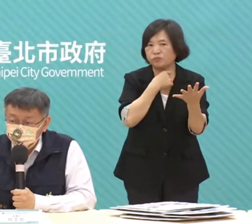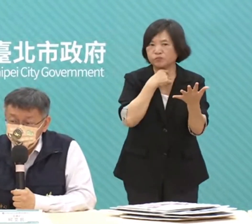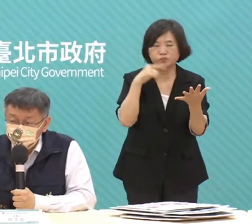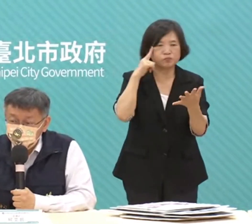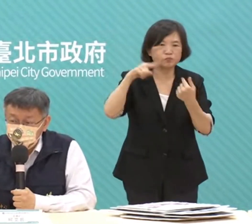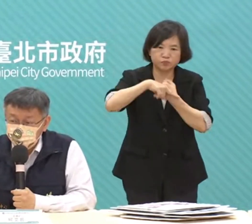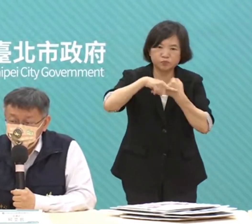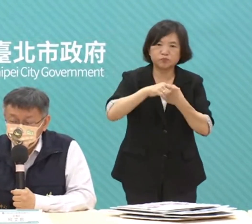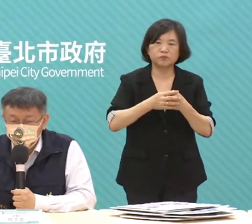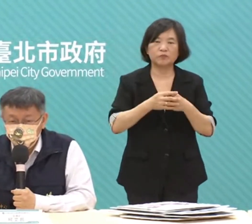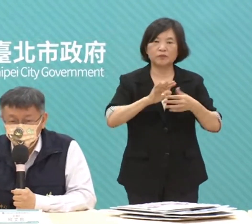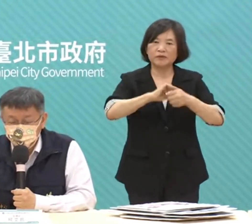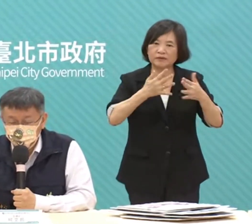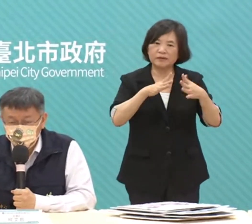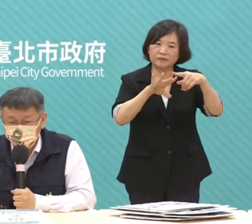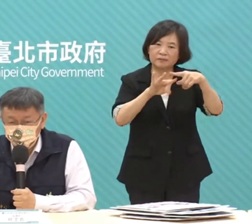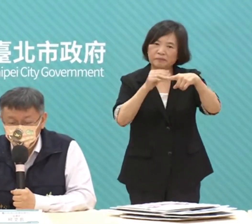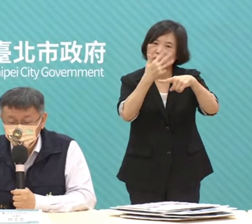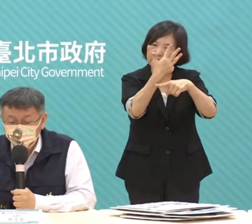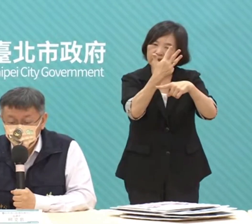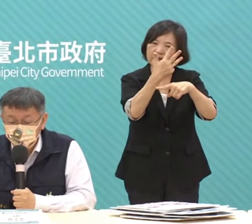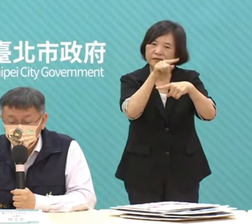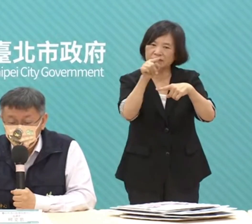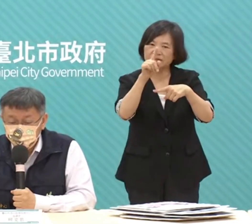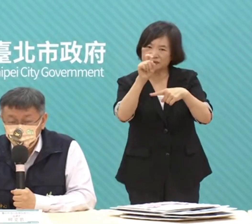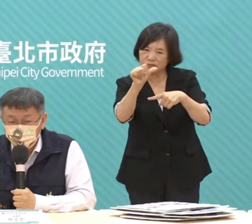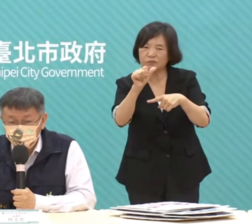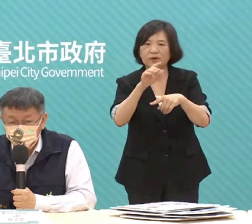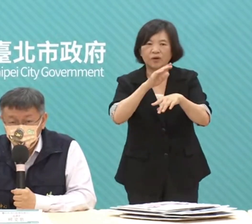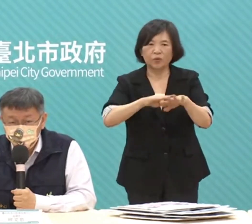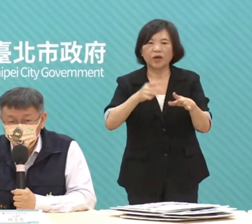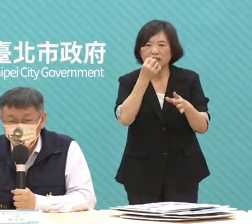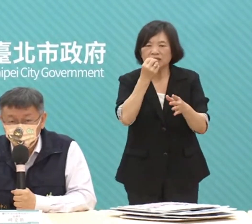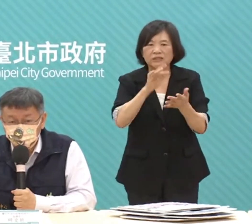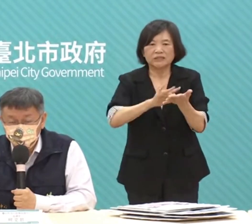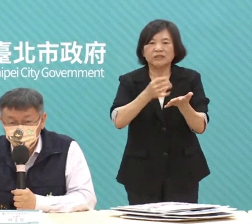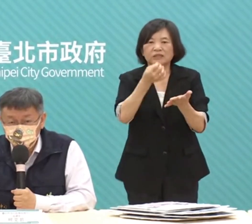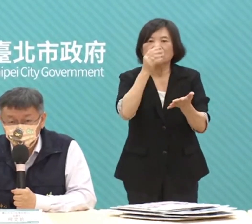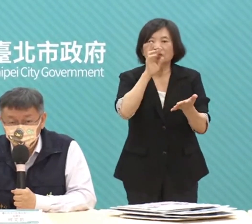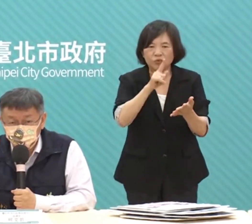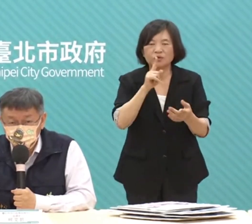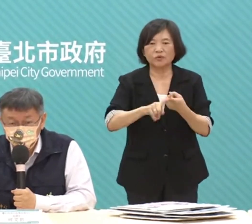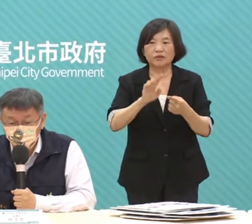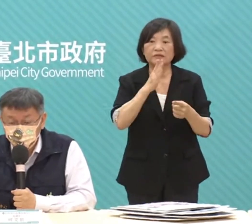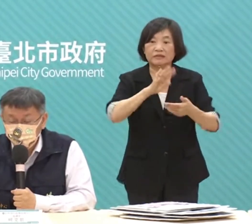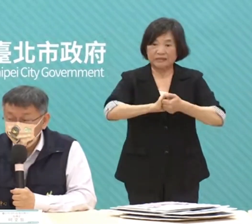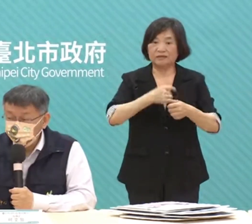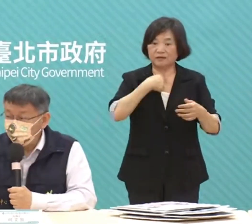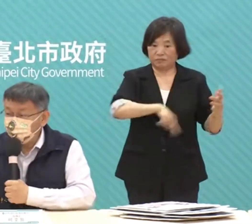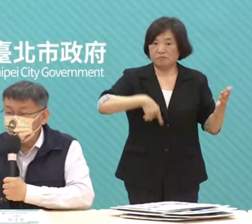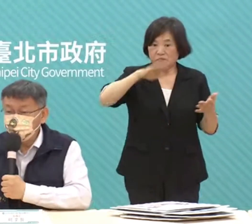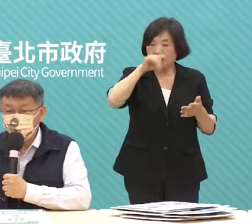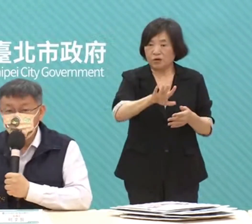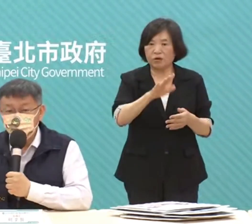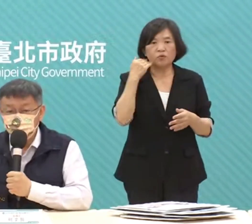有8到15% 的，也许会伪阳性，但是呢，但是它有个先决条件，那前面要有症状。